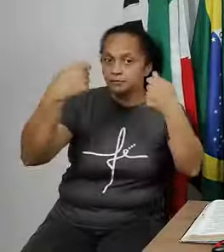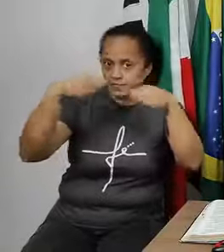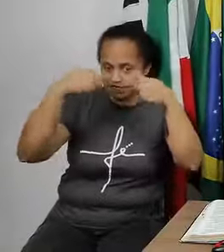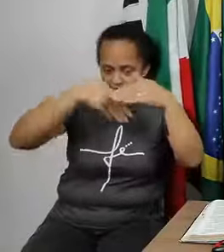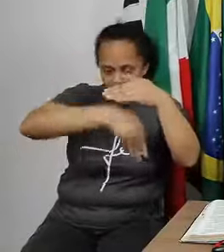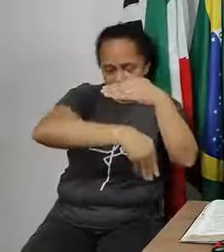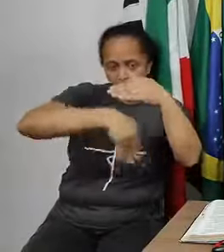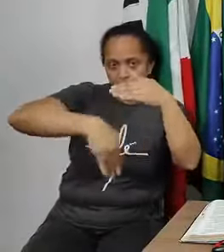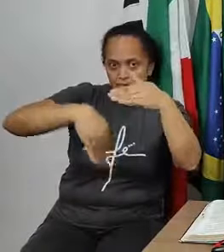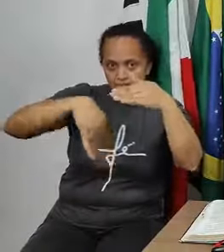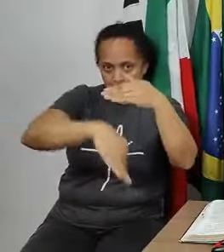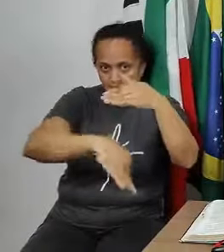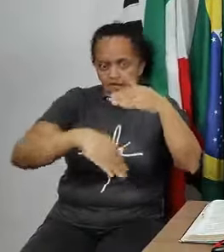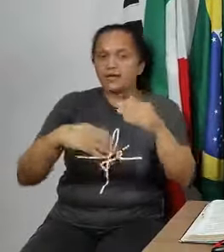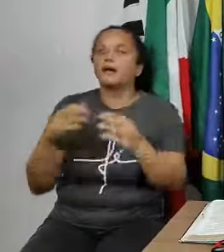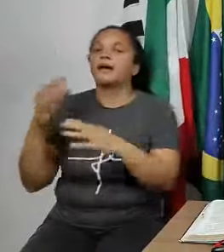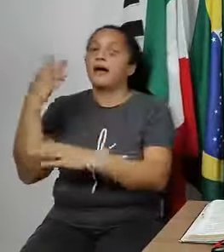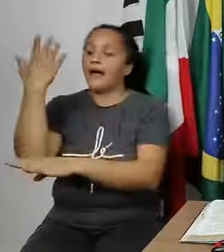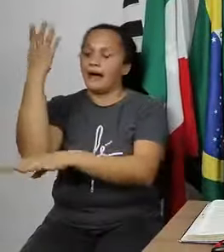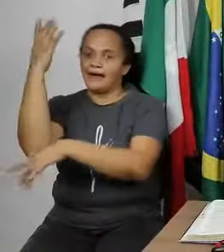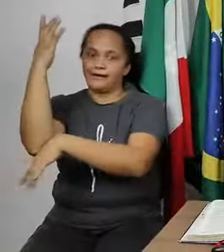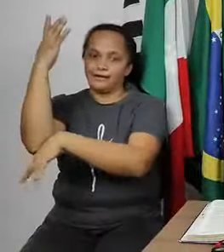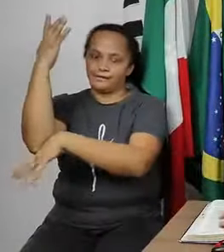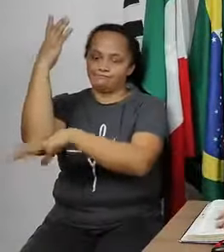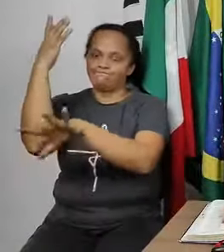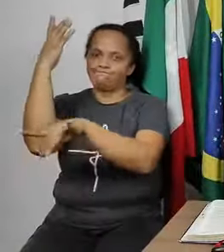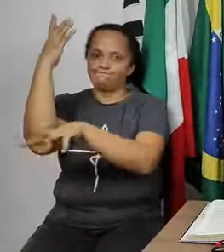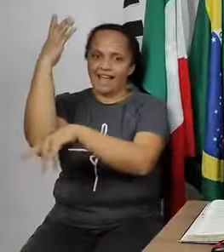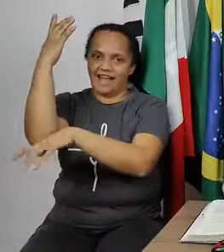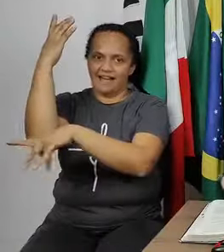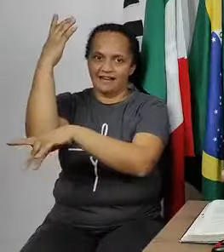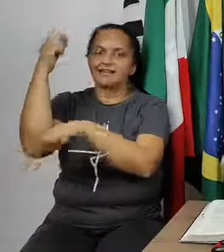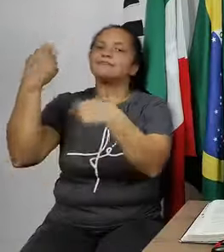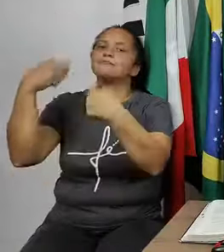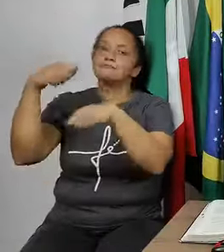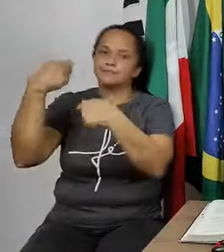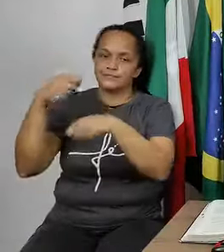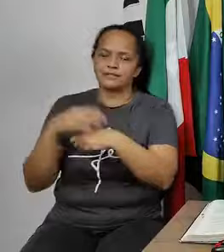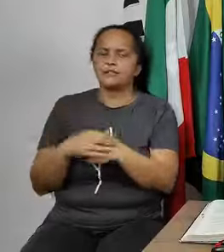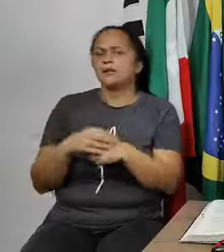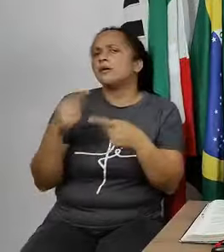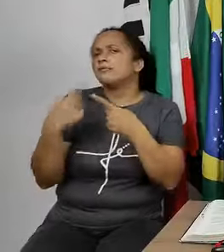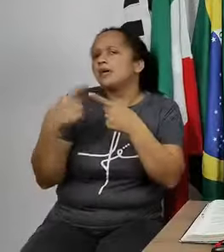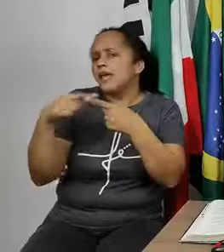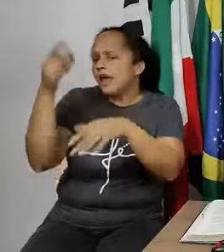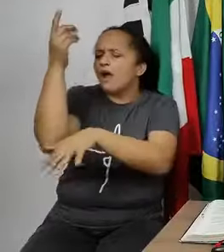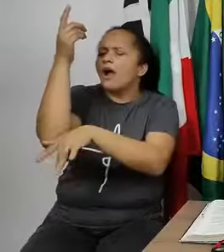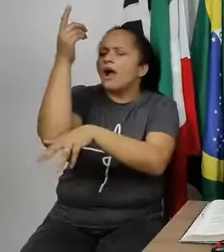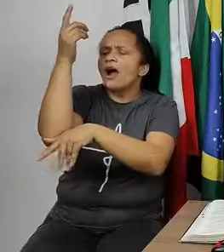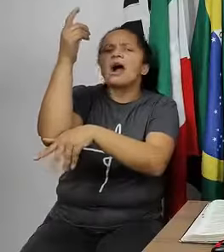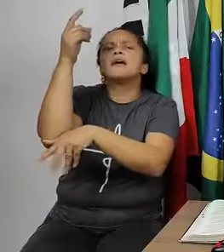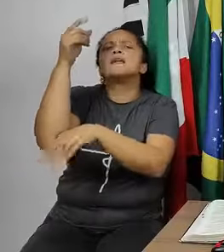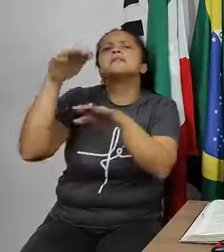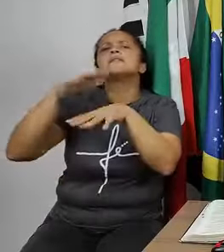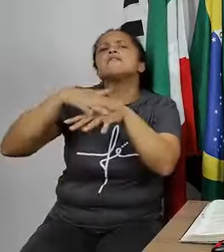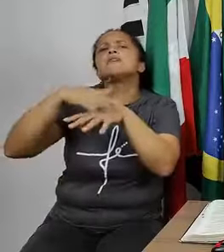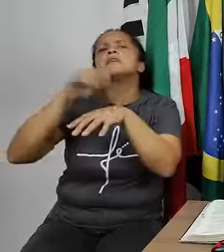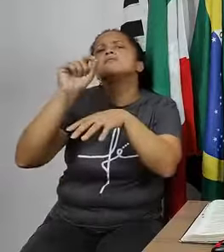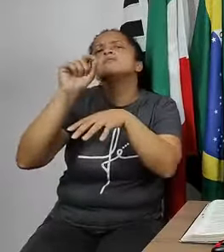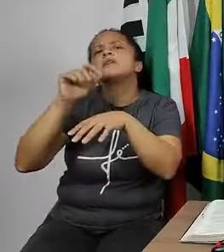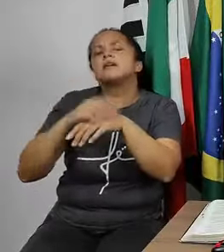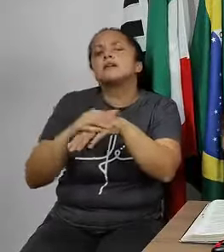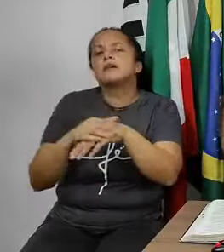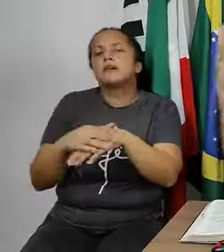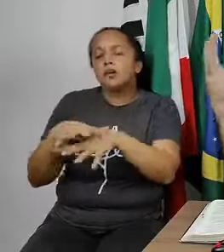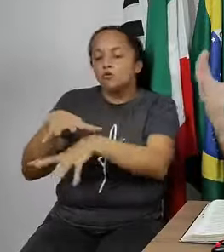a raiz faz pela árvore? Ela fixa, além dela absorver a água e os nutrientes, né,